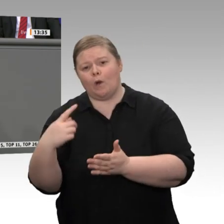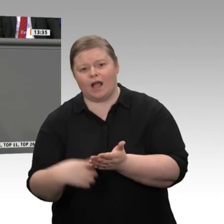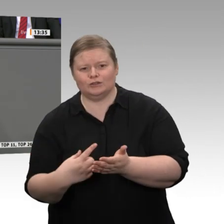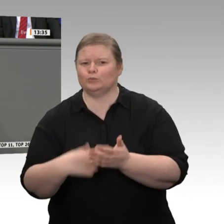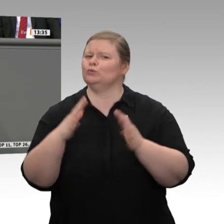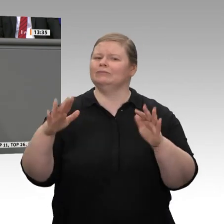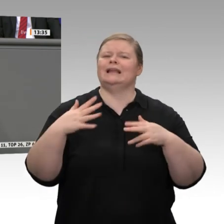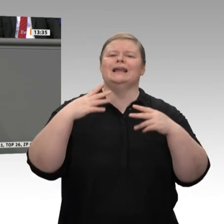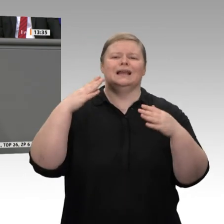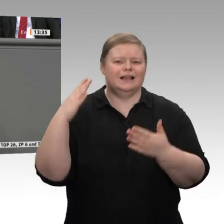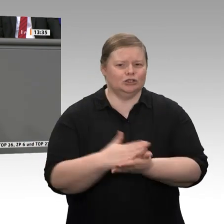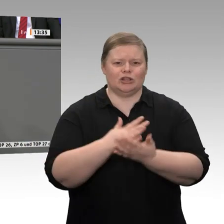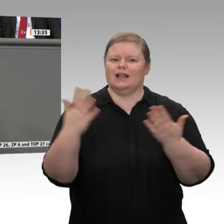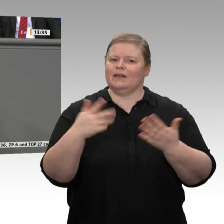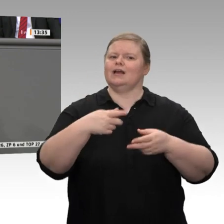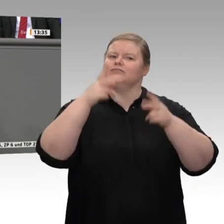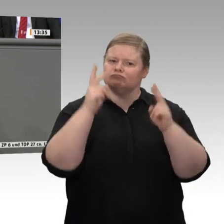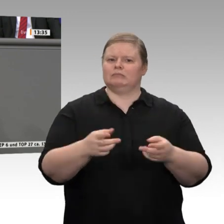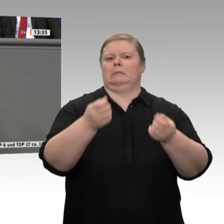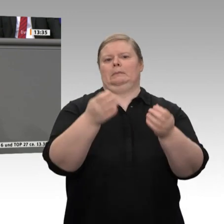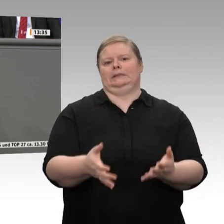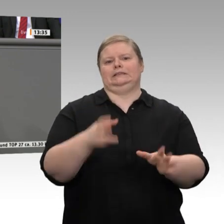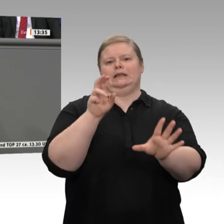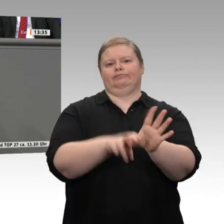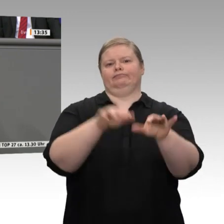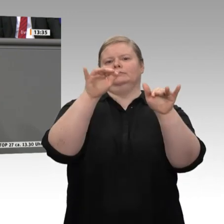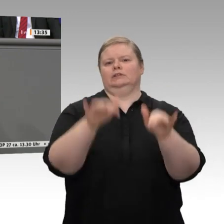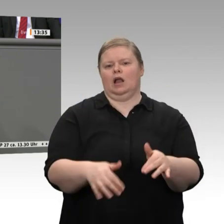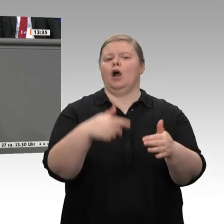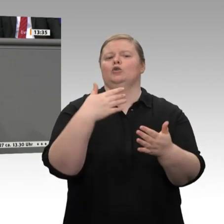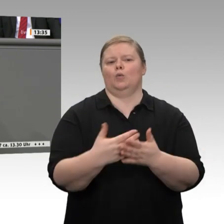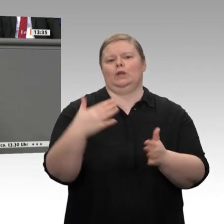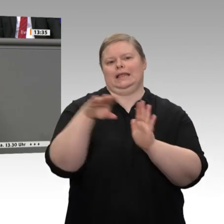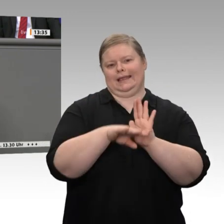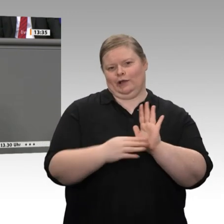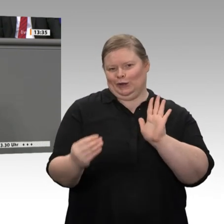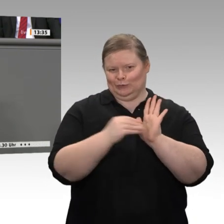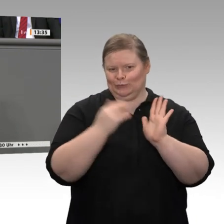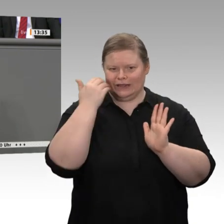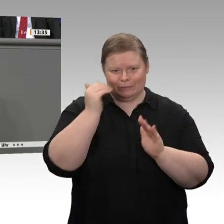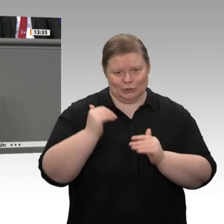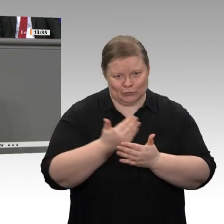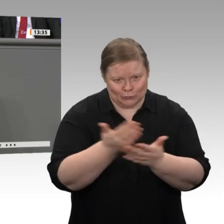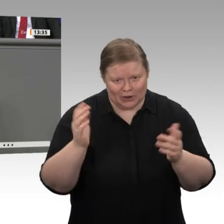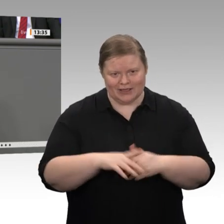die Erlasse des Bundesinnenministeriums gelten jetzt schon seit einem halben Jahr, während wir hier noch diskutieren, sondern sie ist auch